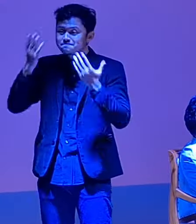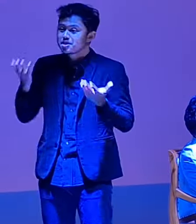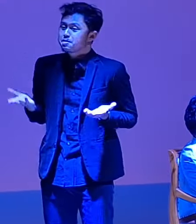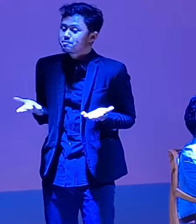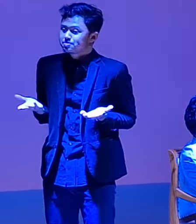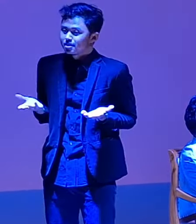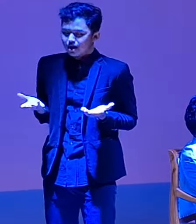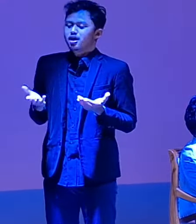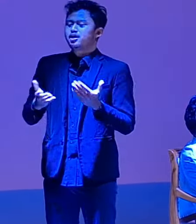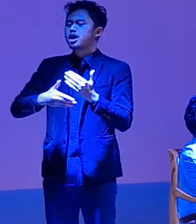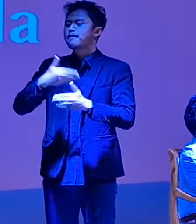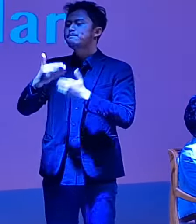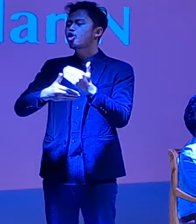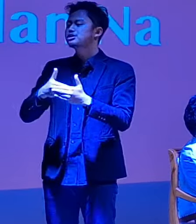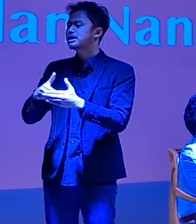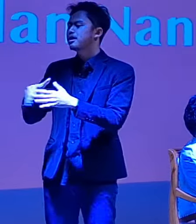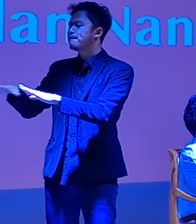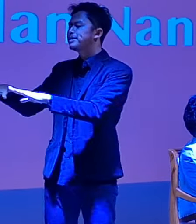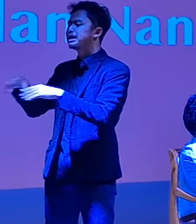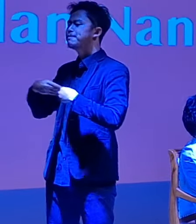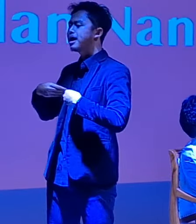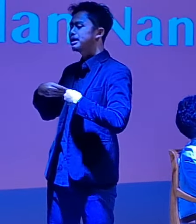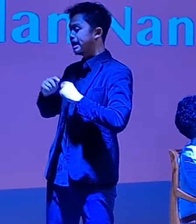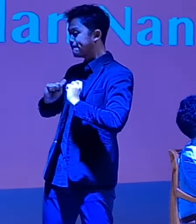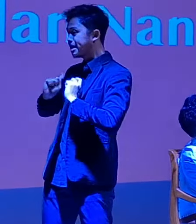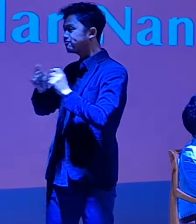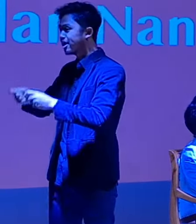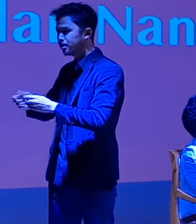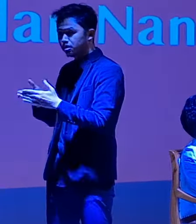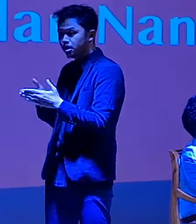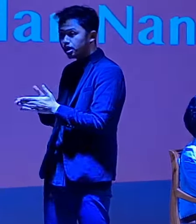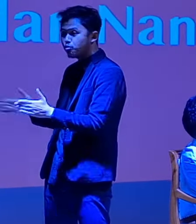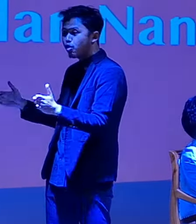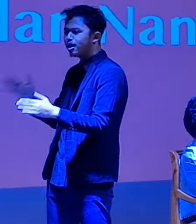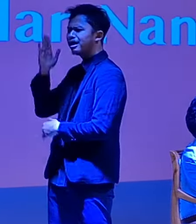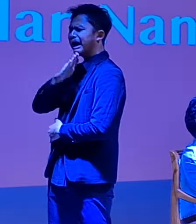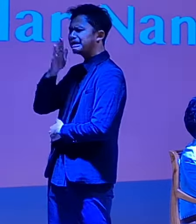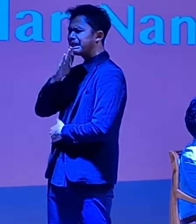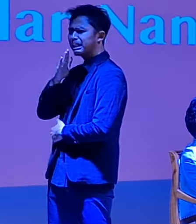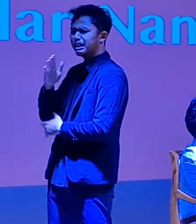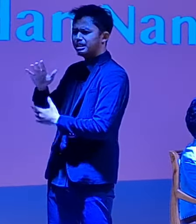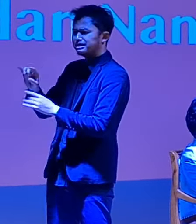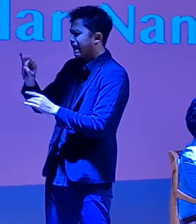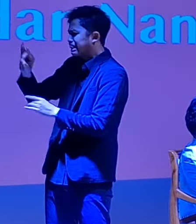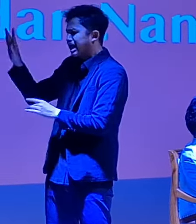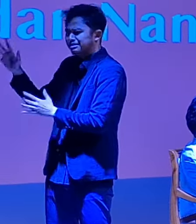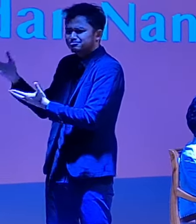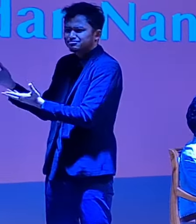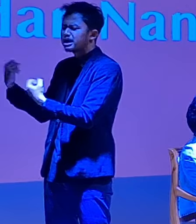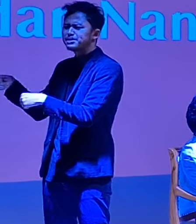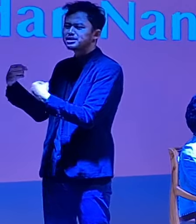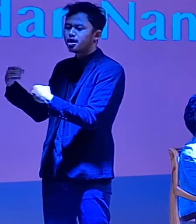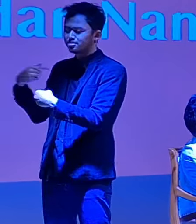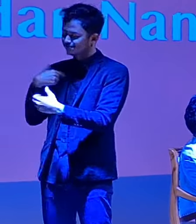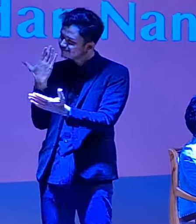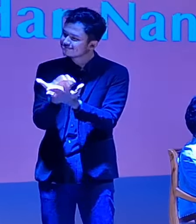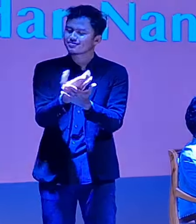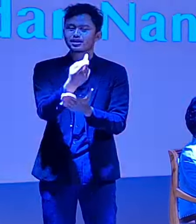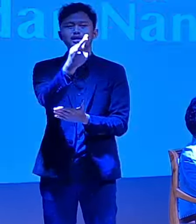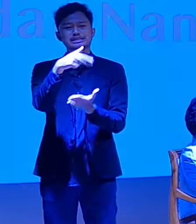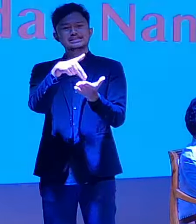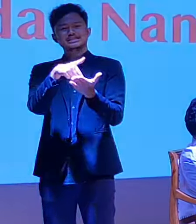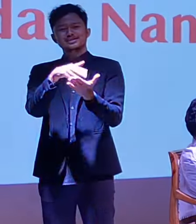rekrutmennya itu menggunakan rekrutmen seperti bidang-bidang lain. Nah, disitulah kemudian saya minta izin khusus dari Pak Presiden,